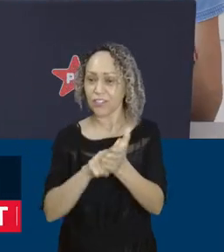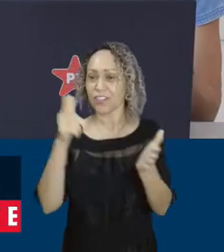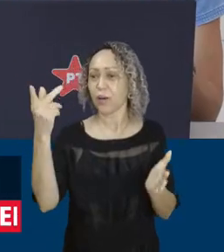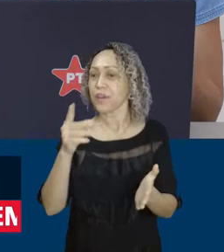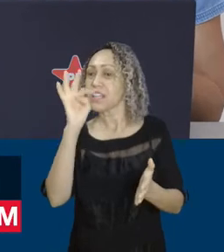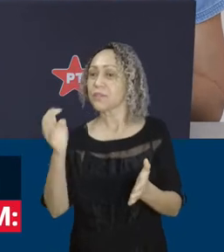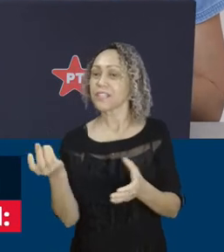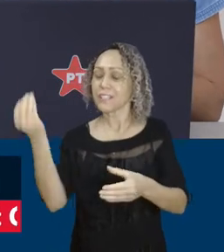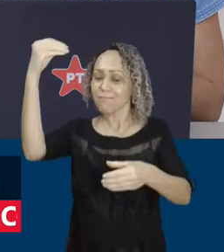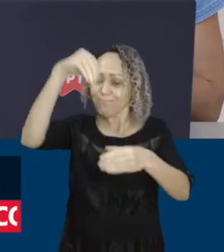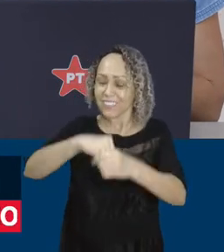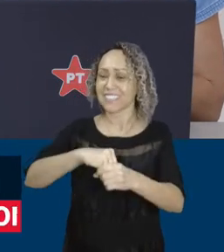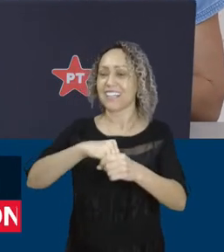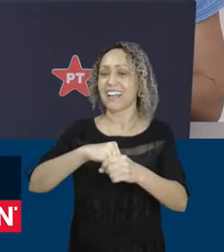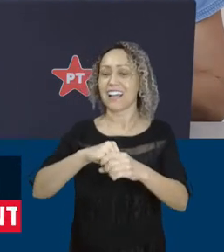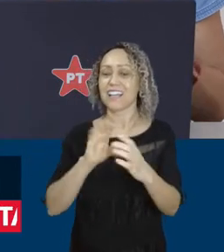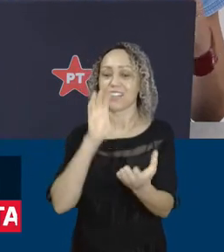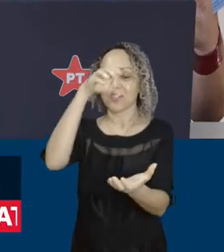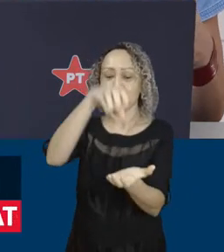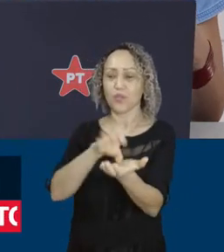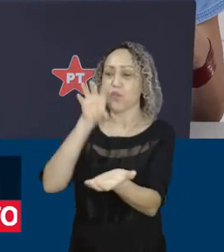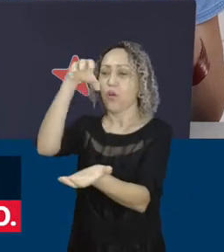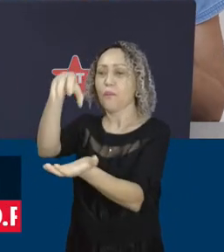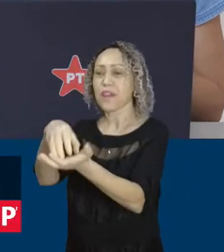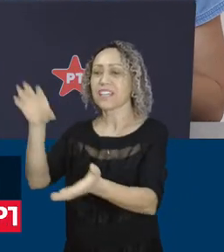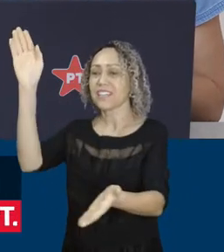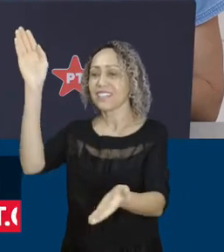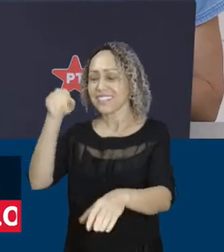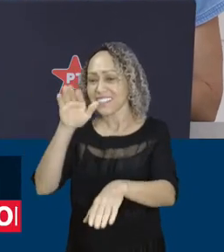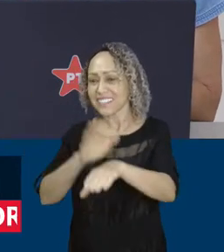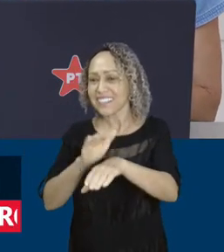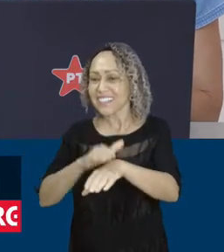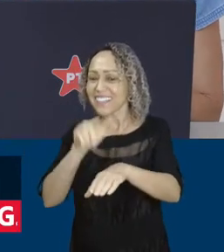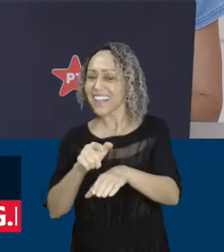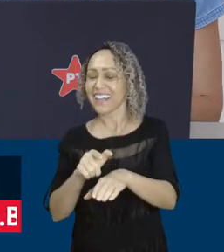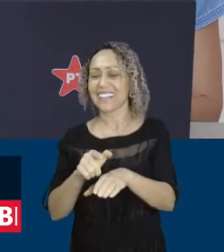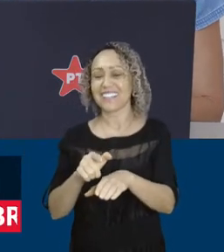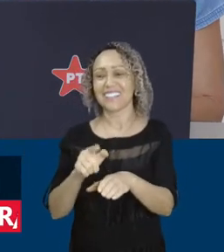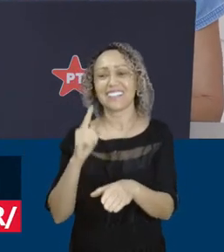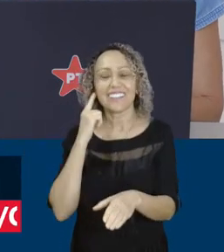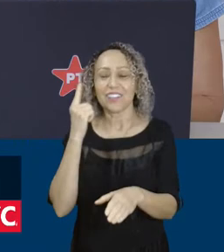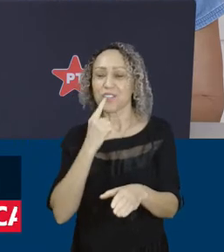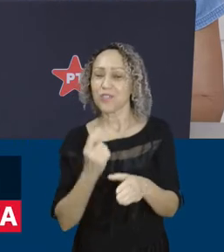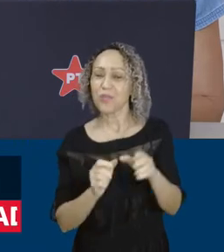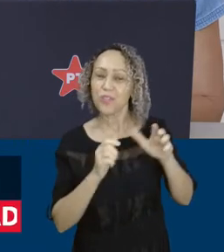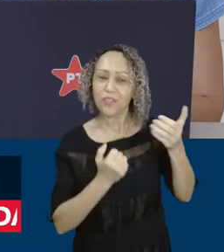fazer parte dos comitês dos surdes com Lula pelo PT.